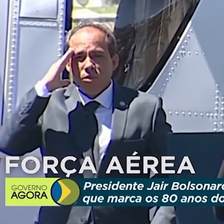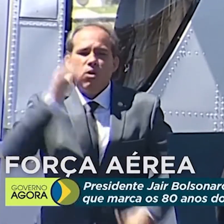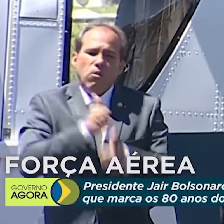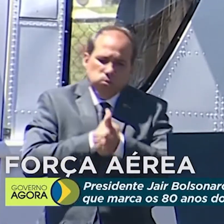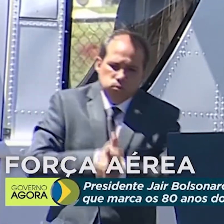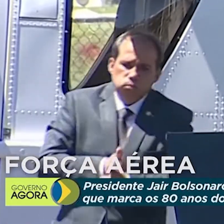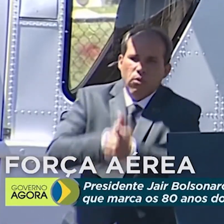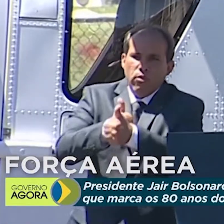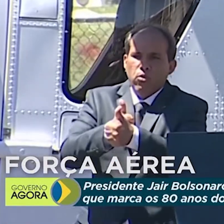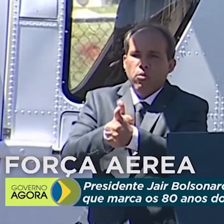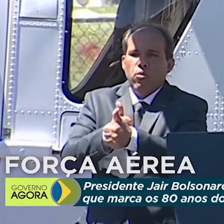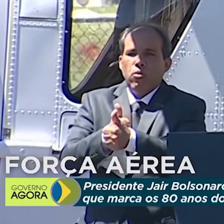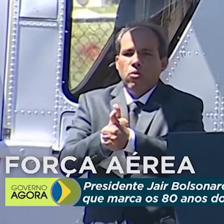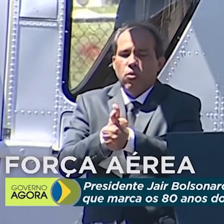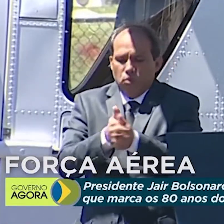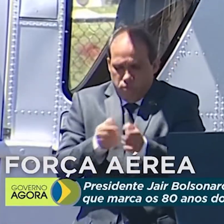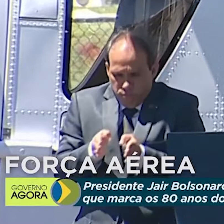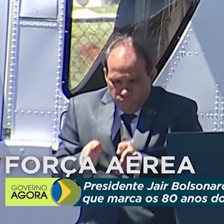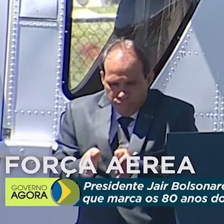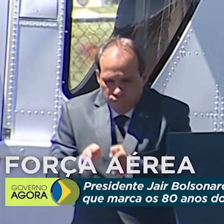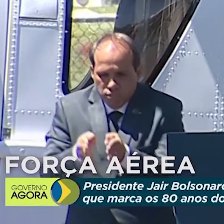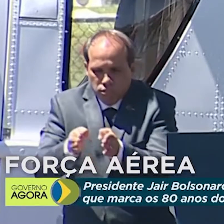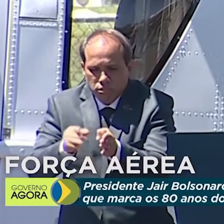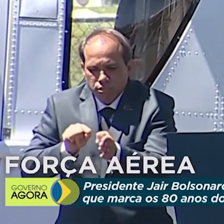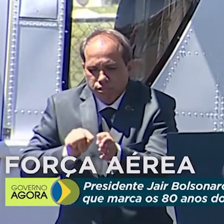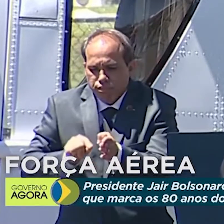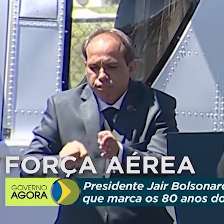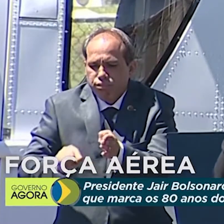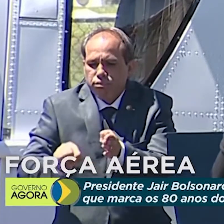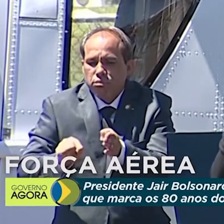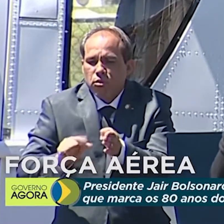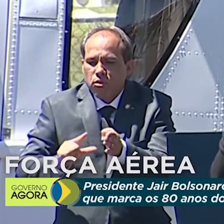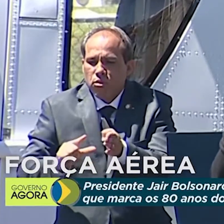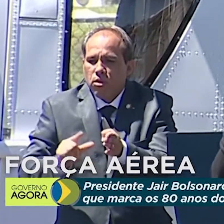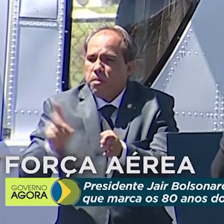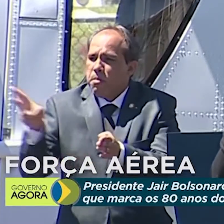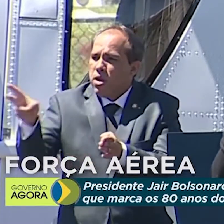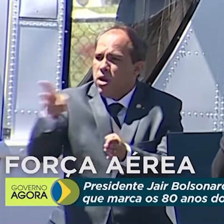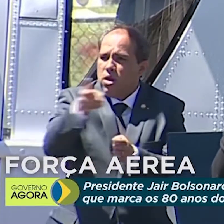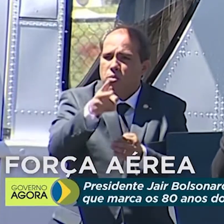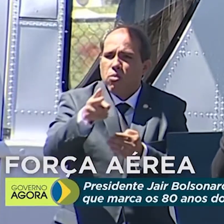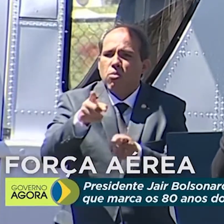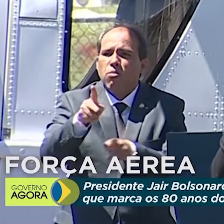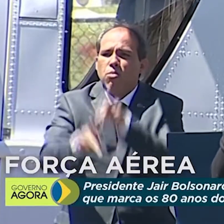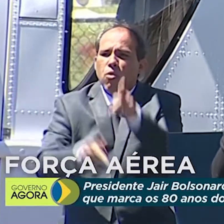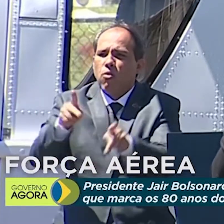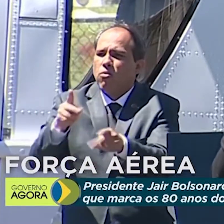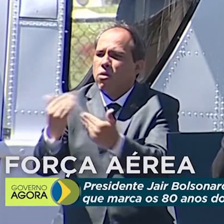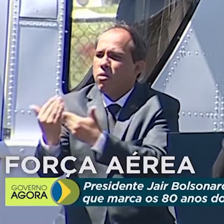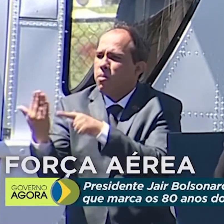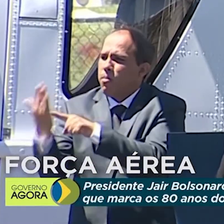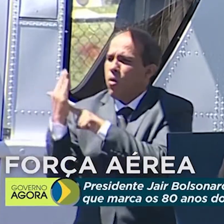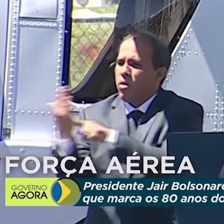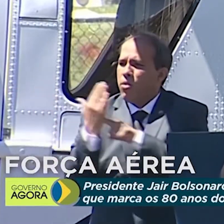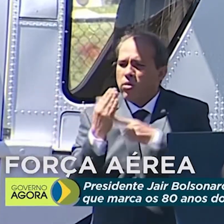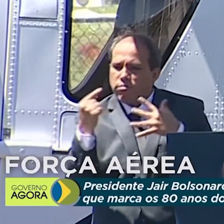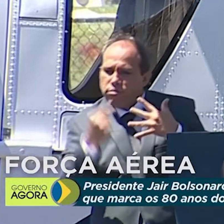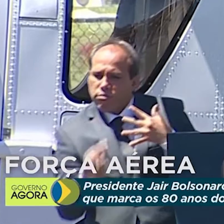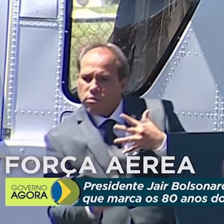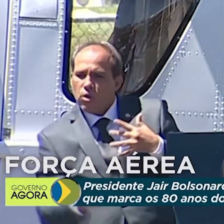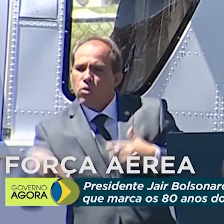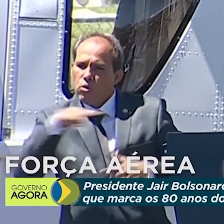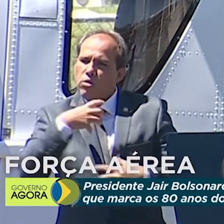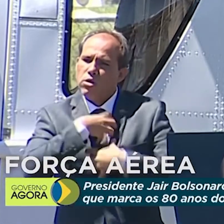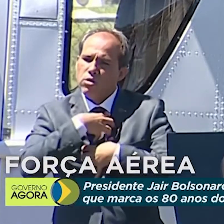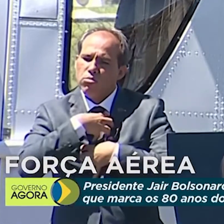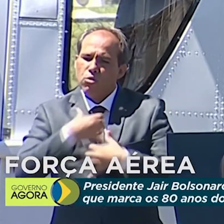norte indicado pela nossa população. Nós nos orgulhamos